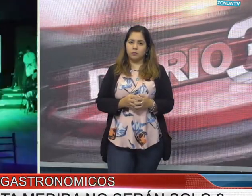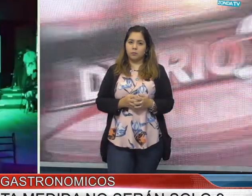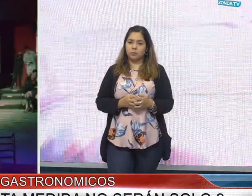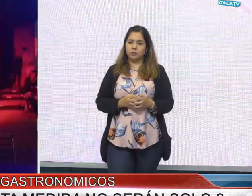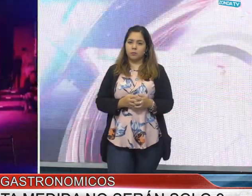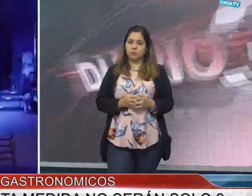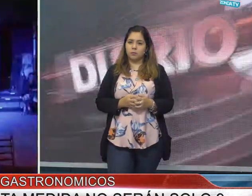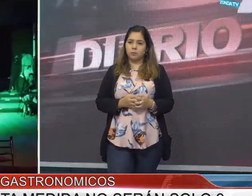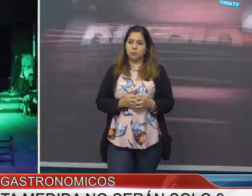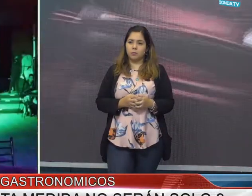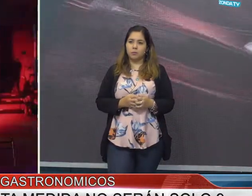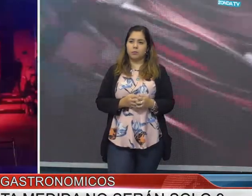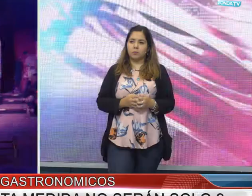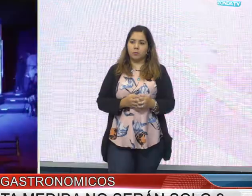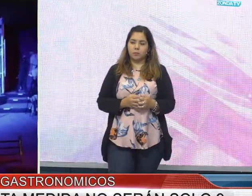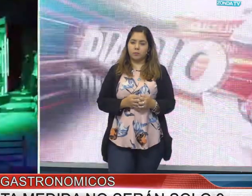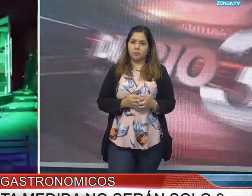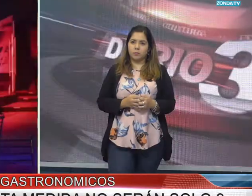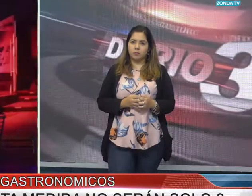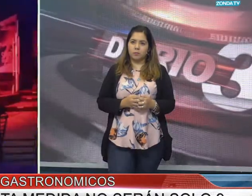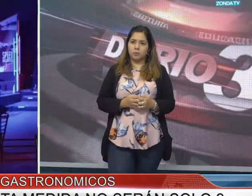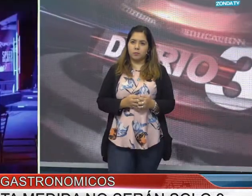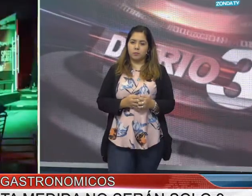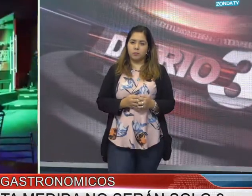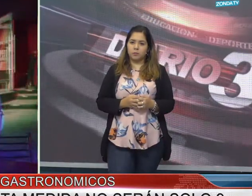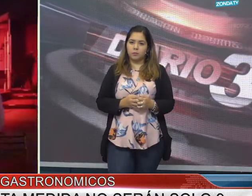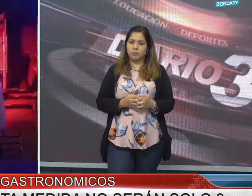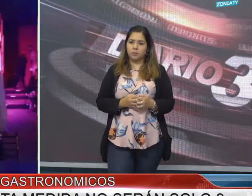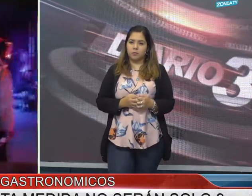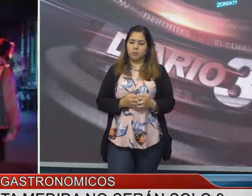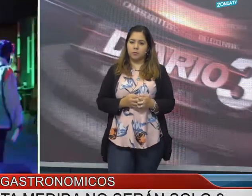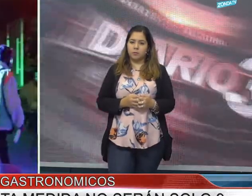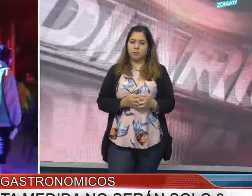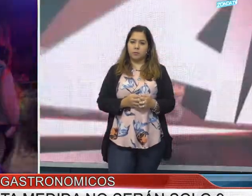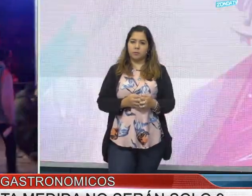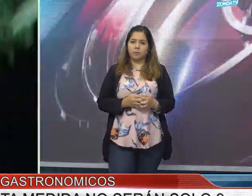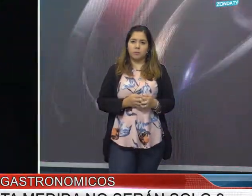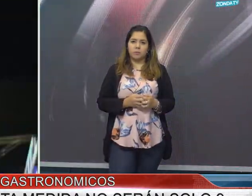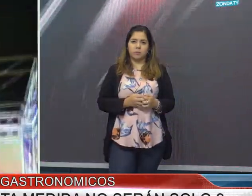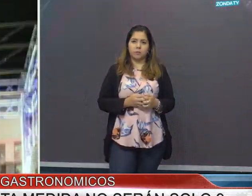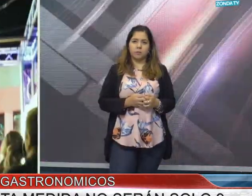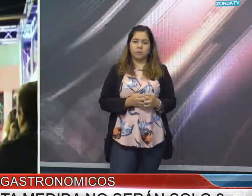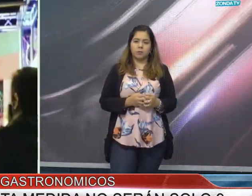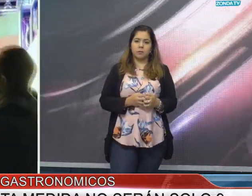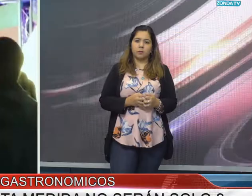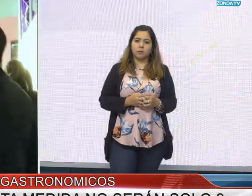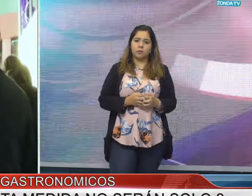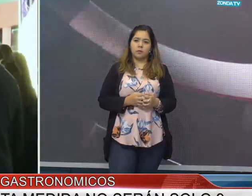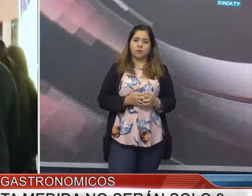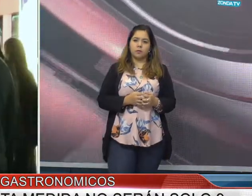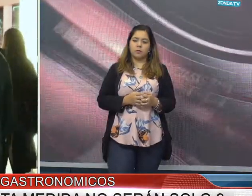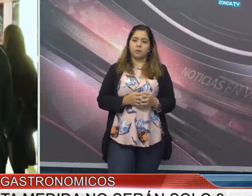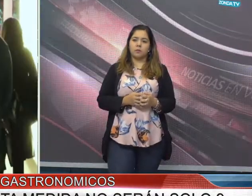verdaderamente necesitamos que se nos apoye el sector. No podemos ya hacer oídos sordos y seguir que nos cierren. Parece que el virus está en la gastronomía,